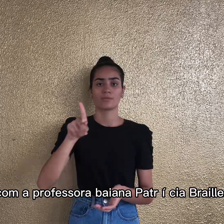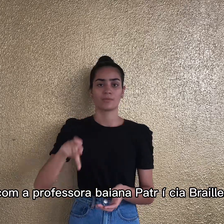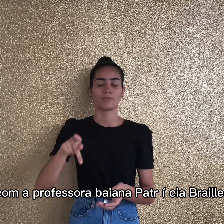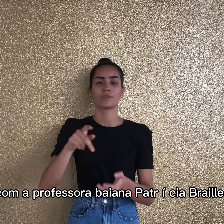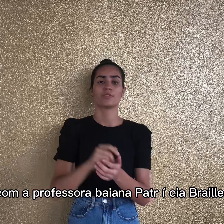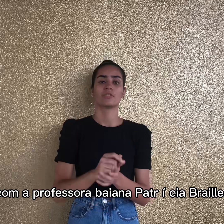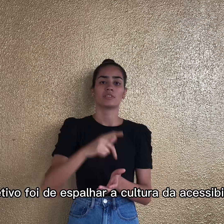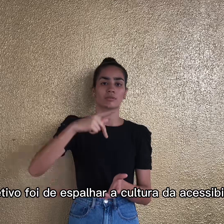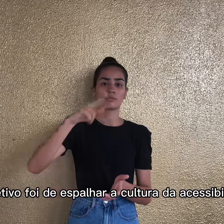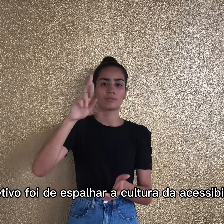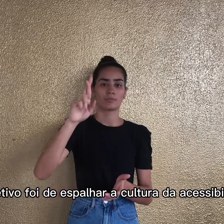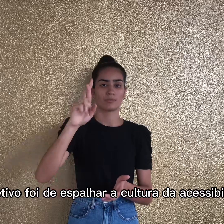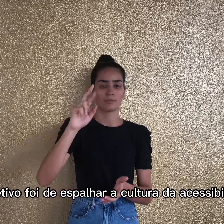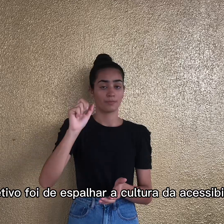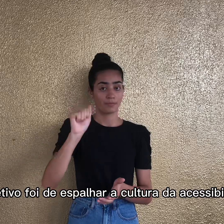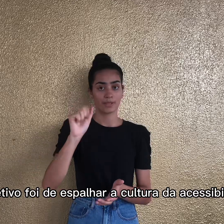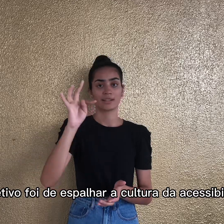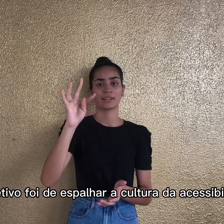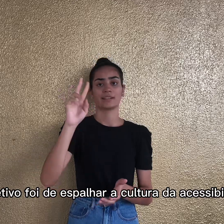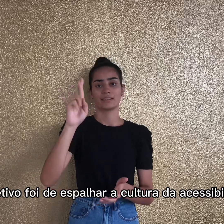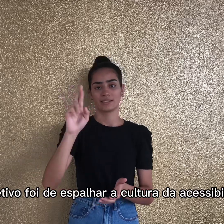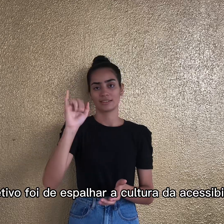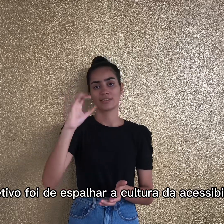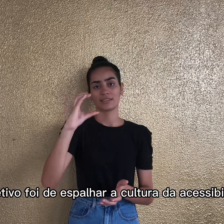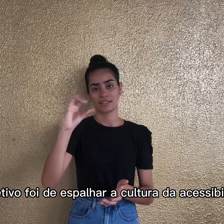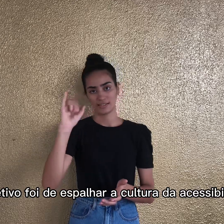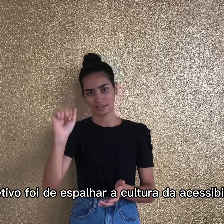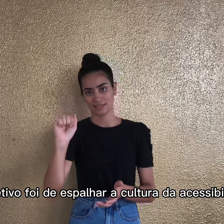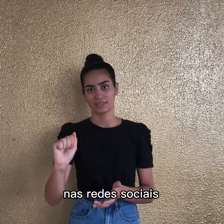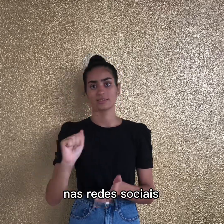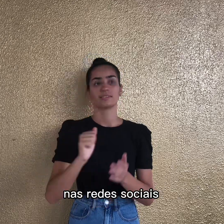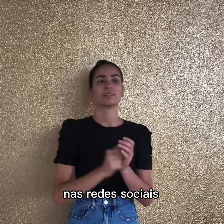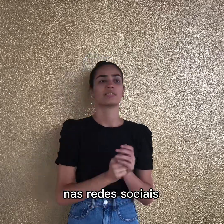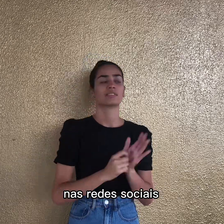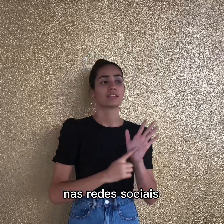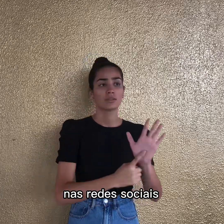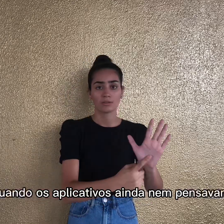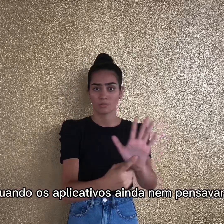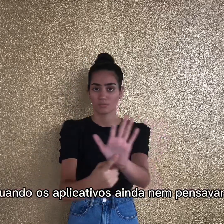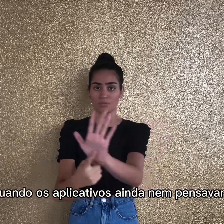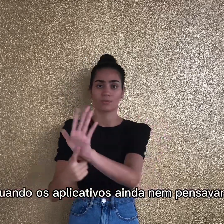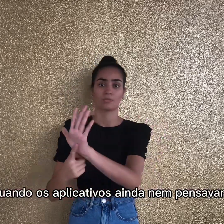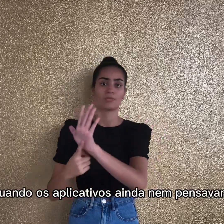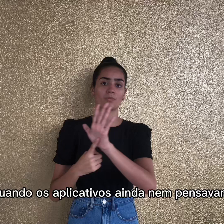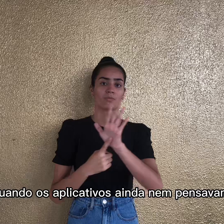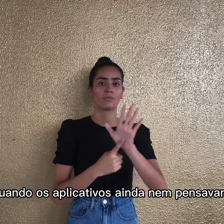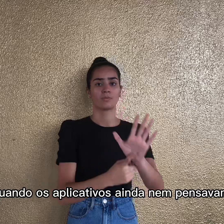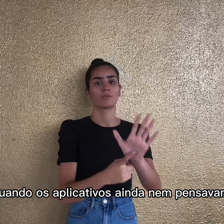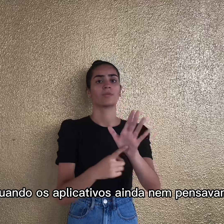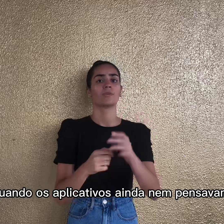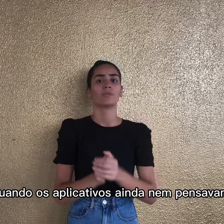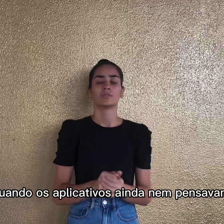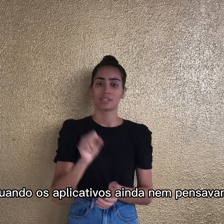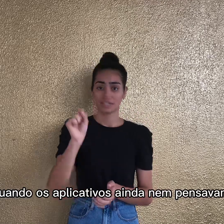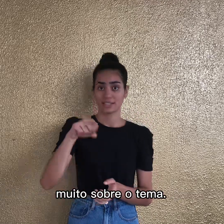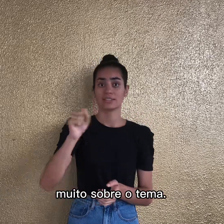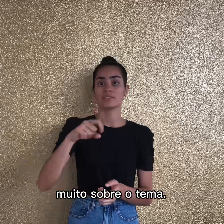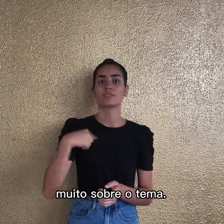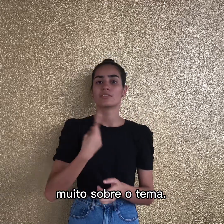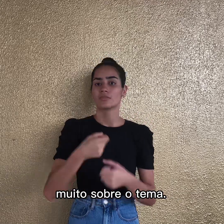Patrícia Braille. O objetivo foi de espalhar a cultura da acessibilidade nas redes sociais, quando os aplicativos ainda nem pensavam muito sobre o